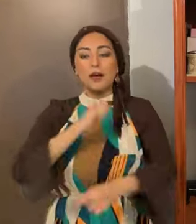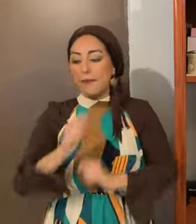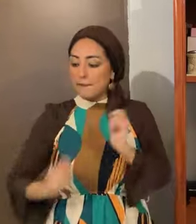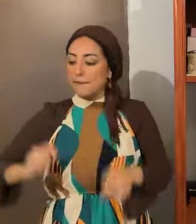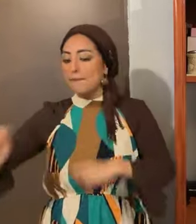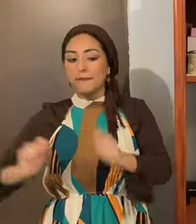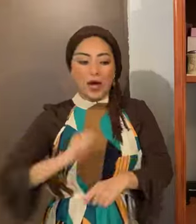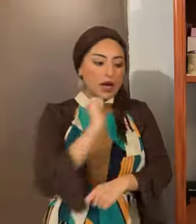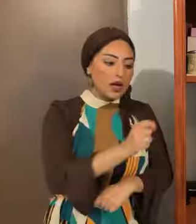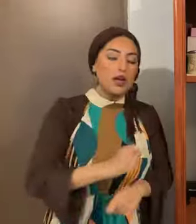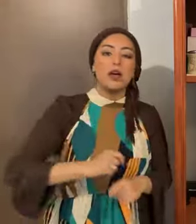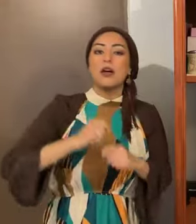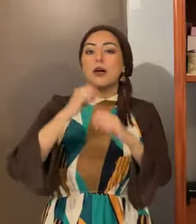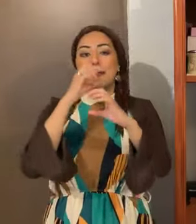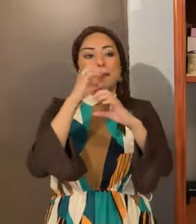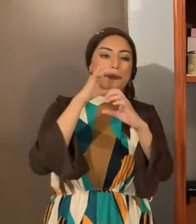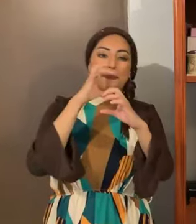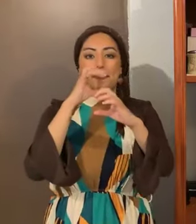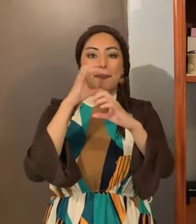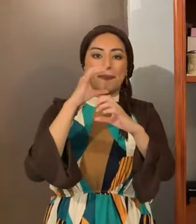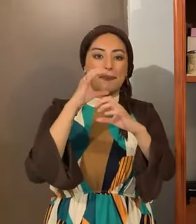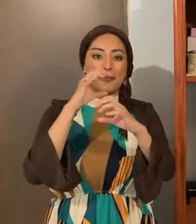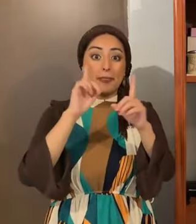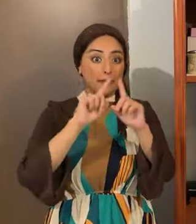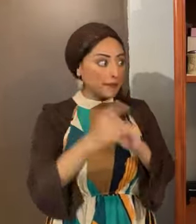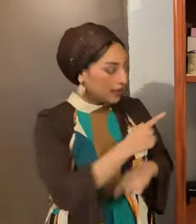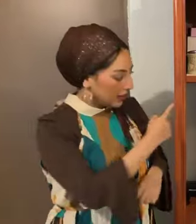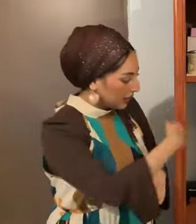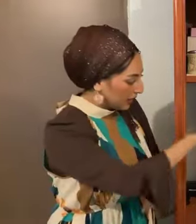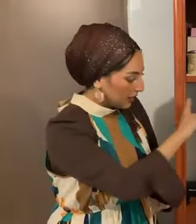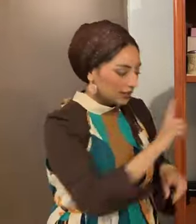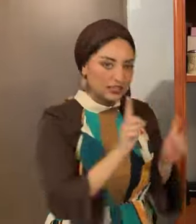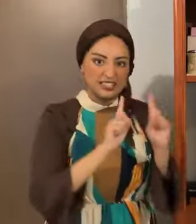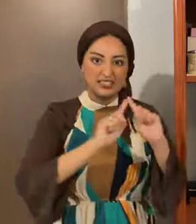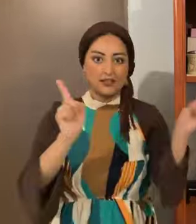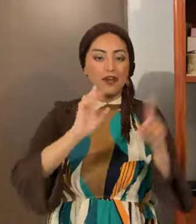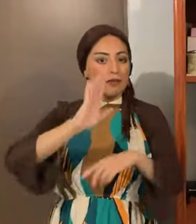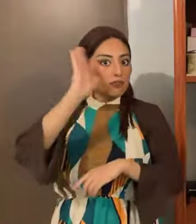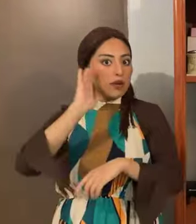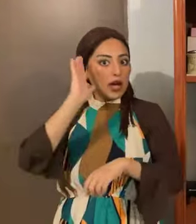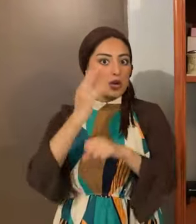bonitos y seguramente que sonaban precioso, hermoso.